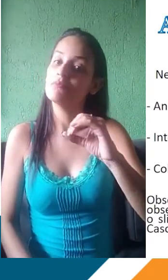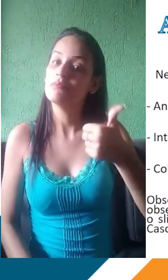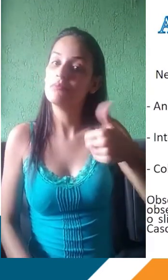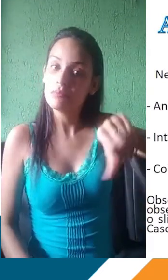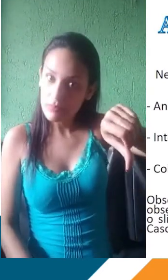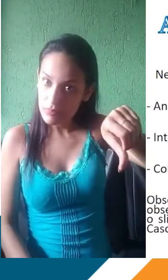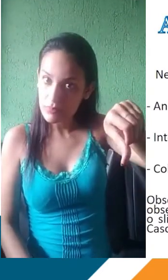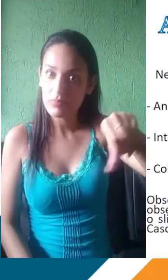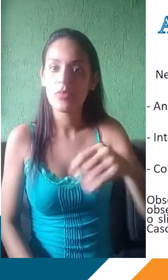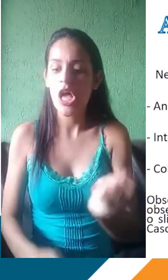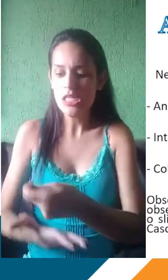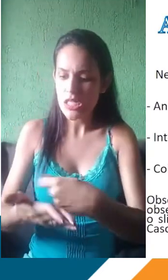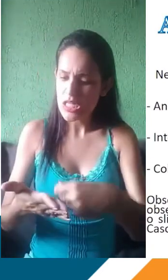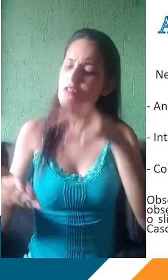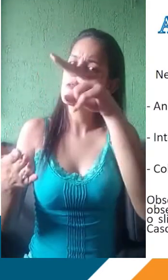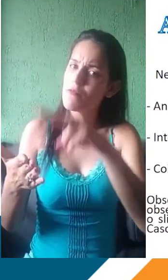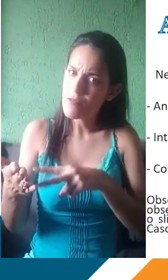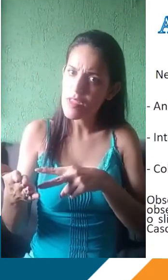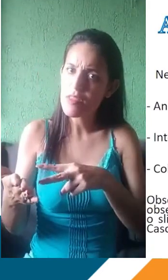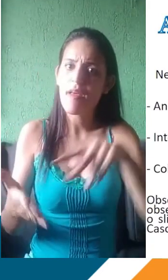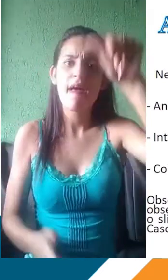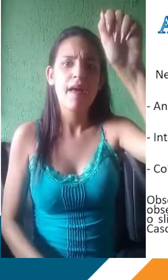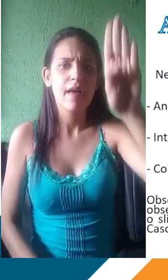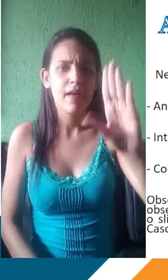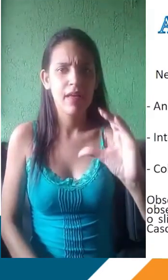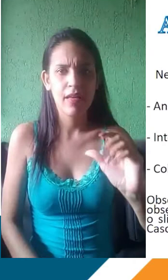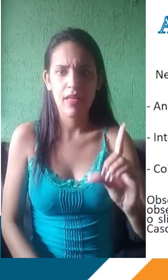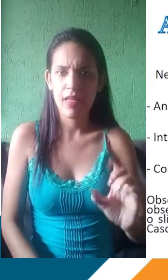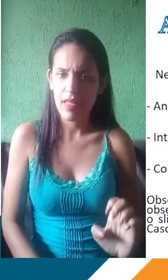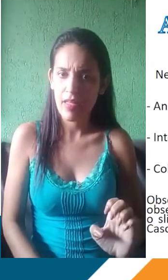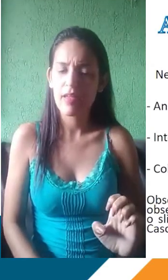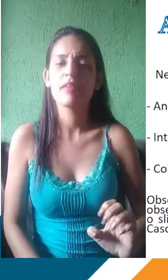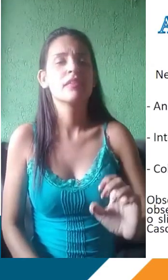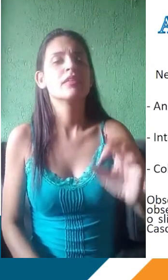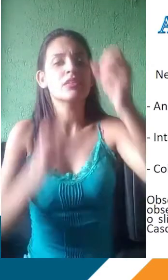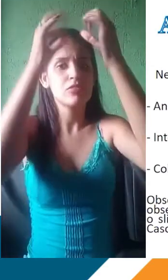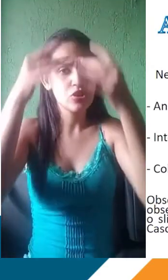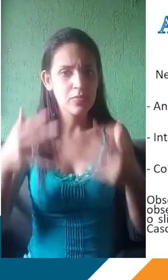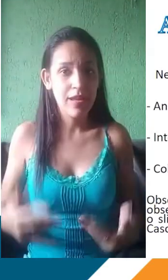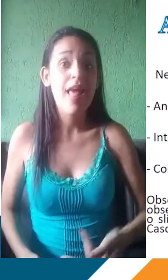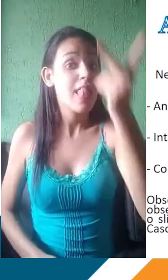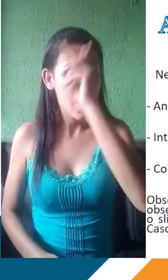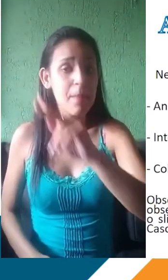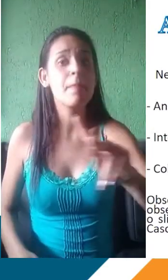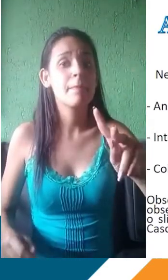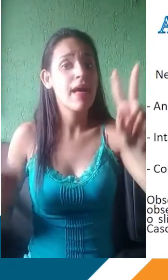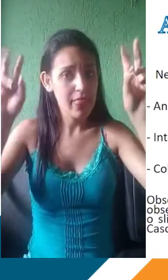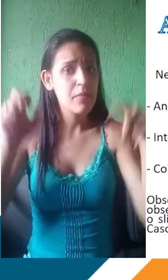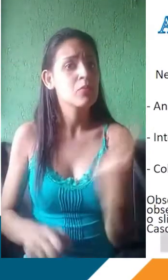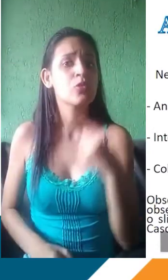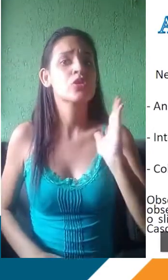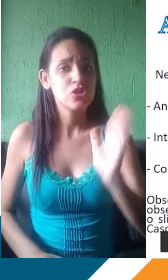interpretar o enunciado da questão e suas alternativas e colocar em prática temas que já foram discutidos aqui no canal.